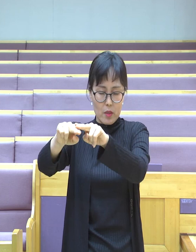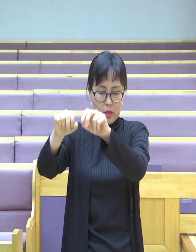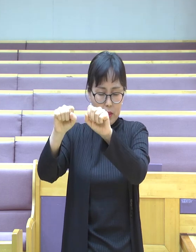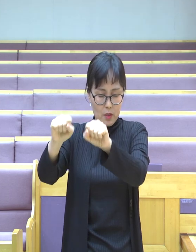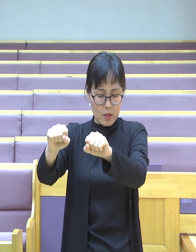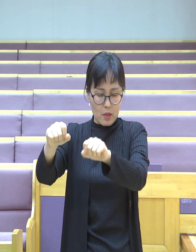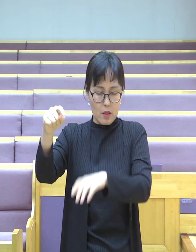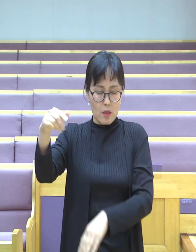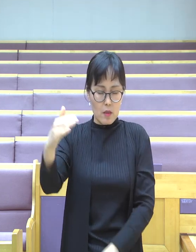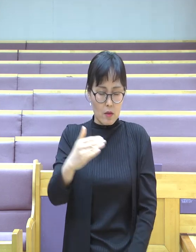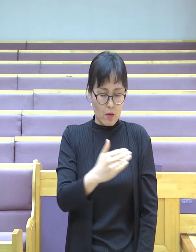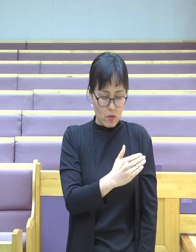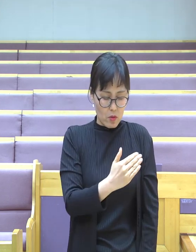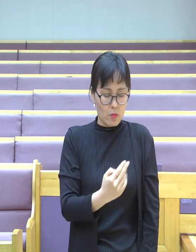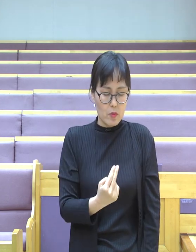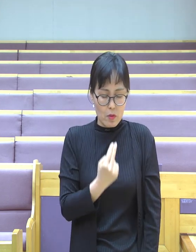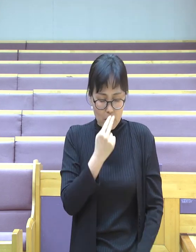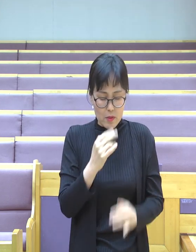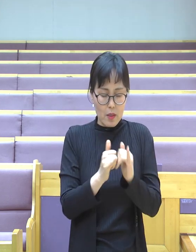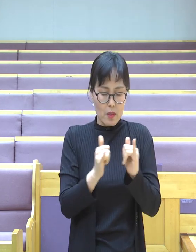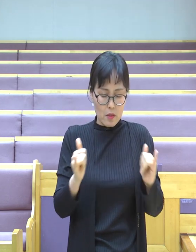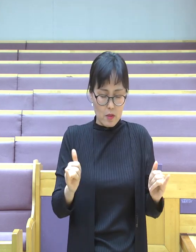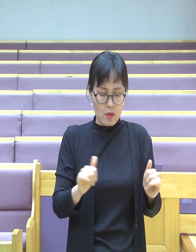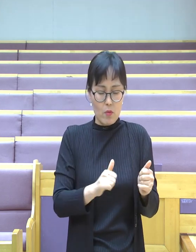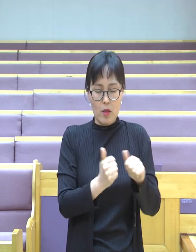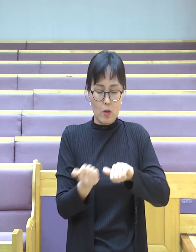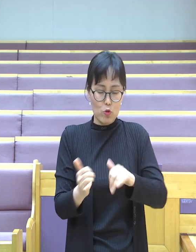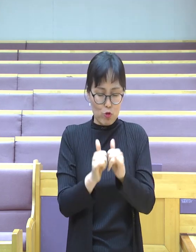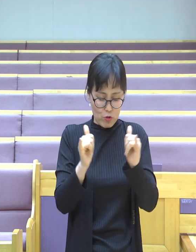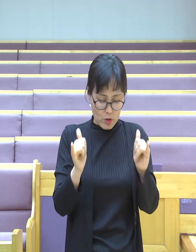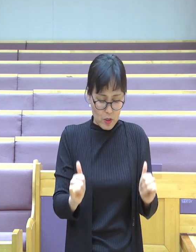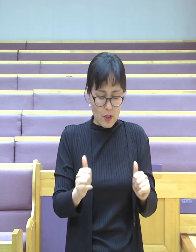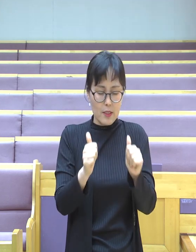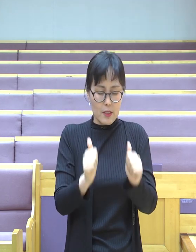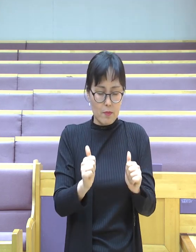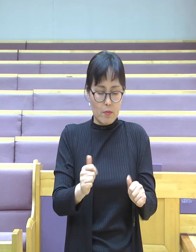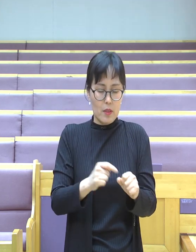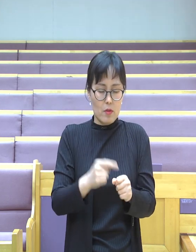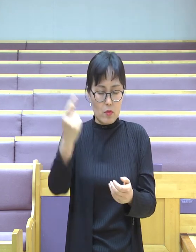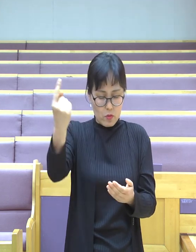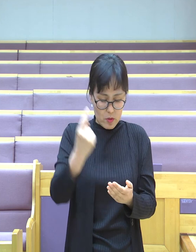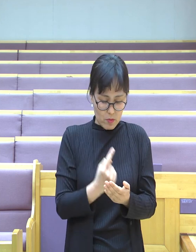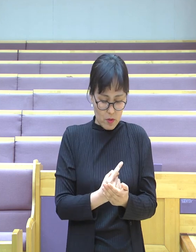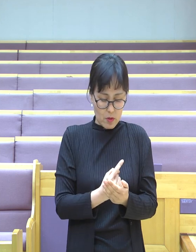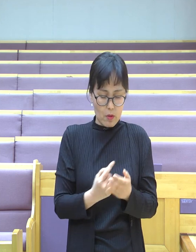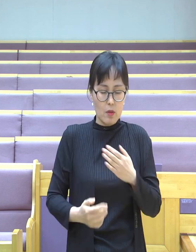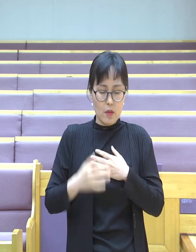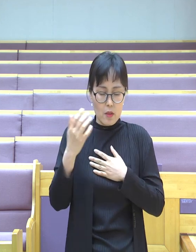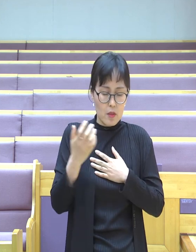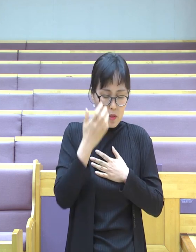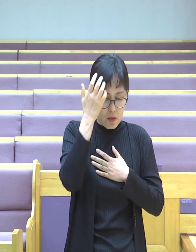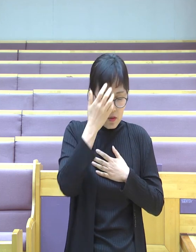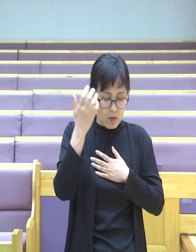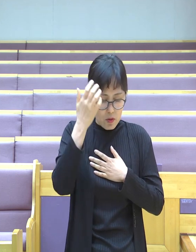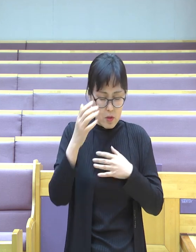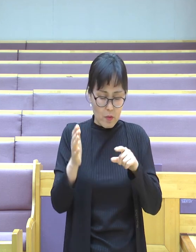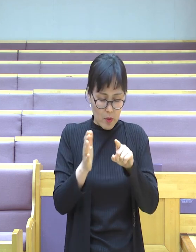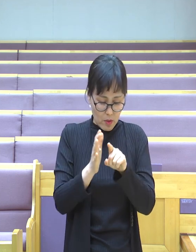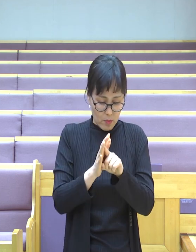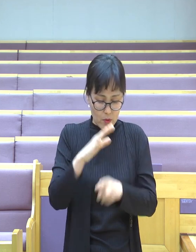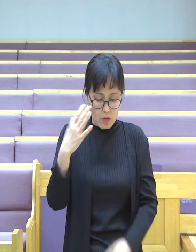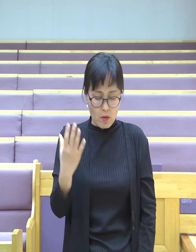앉아 계시다가 거기로부터 살아있는 자와 죽은 자를 심판하러 오십니다. 나는 성령을